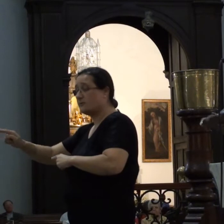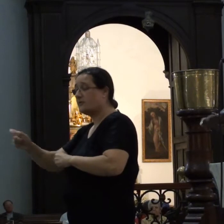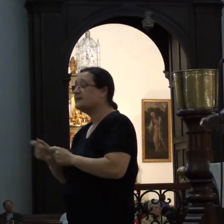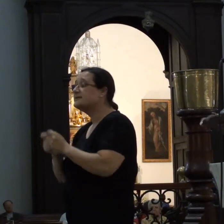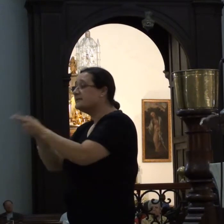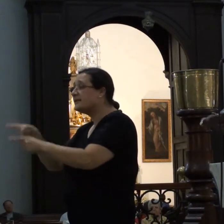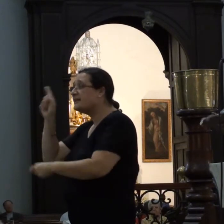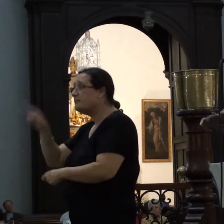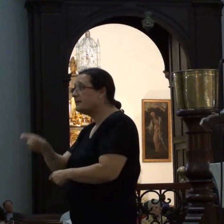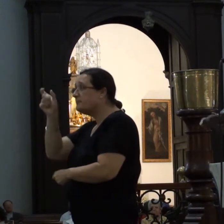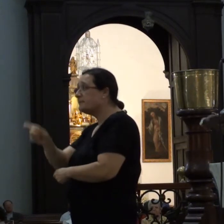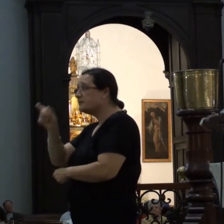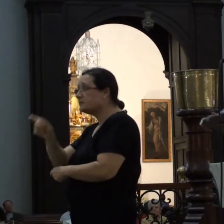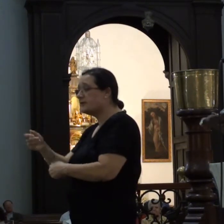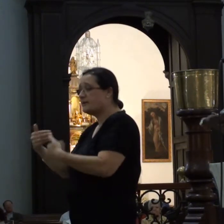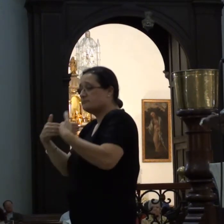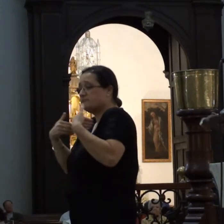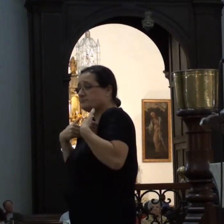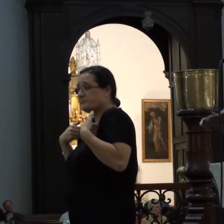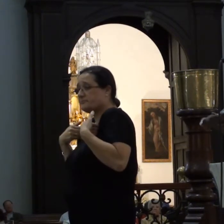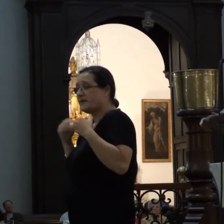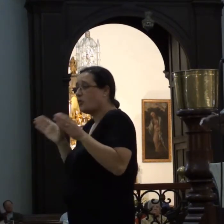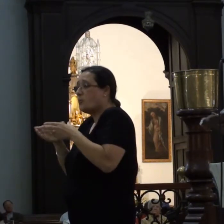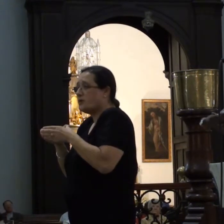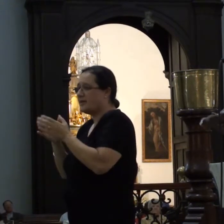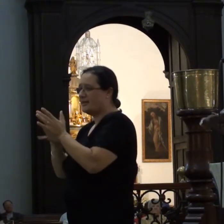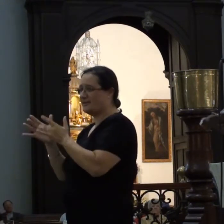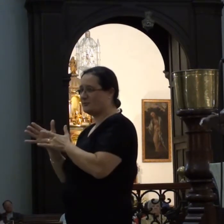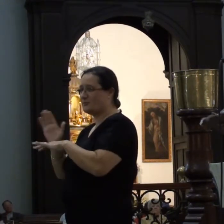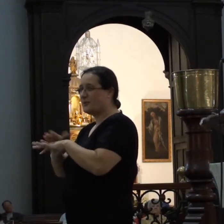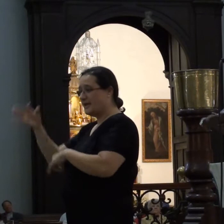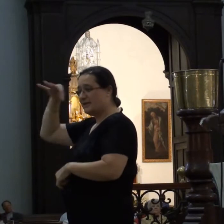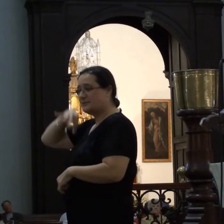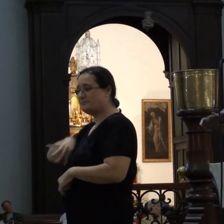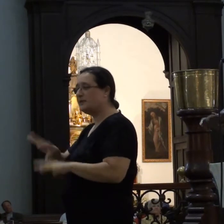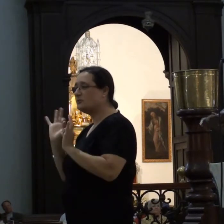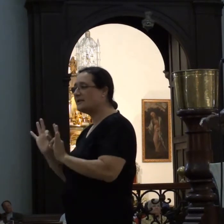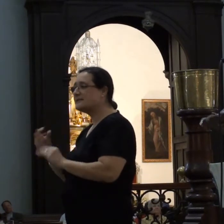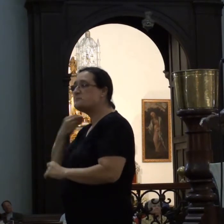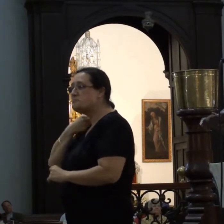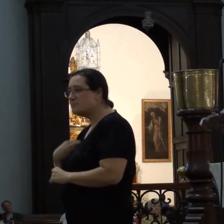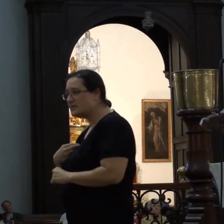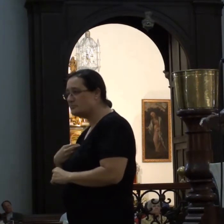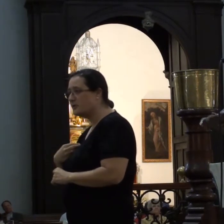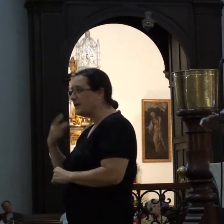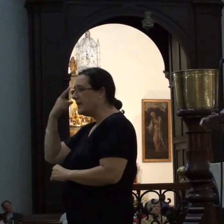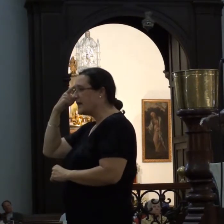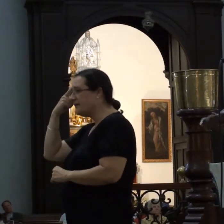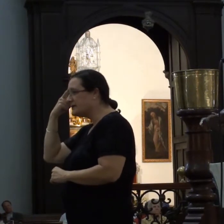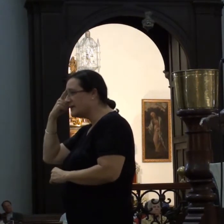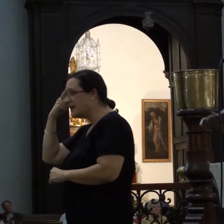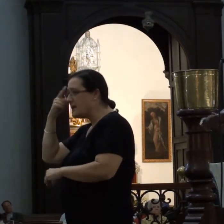la comunidad de Jesús porque el espíritu es el mismo en la cabeza que en sus